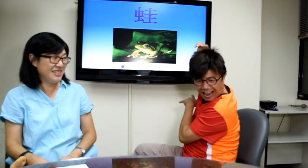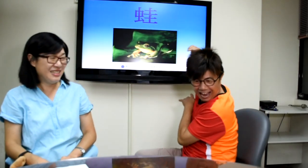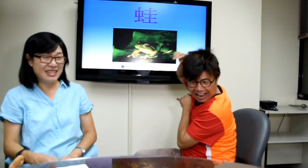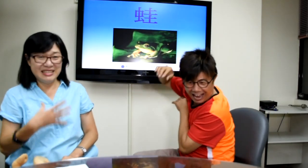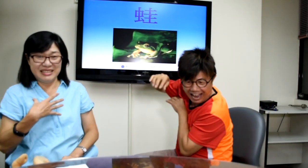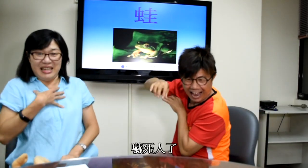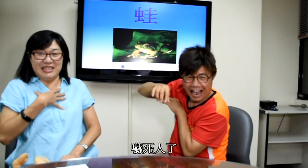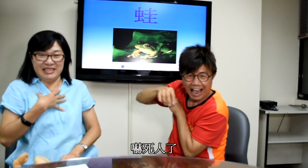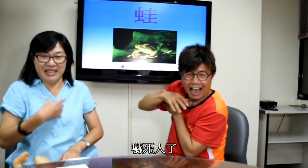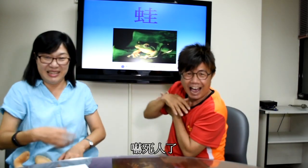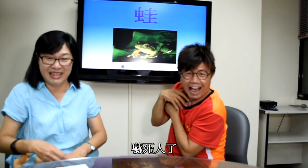吓死